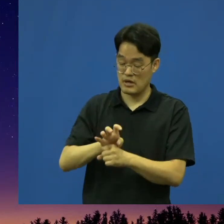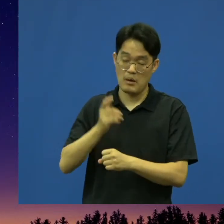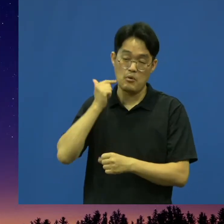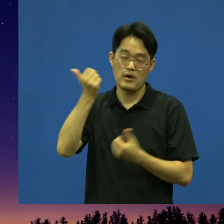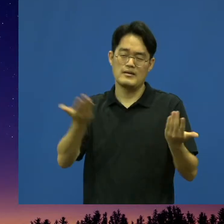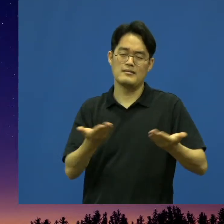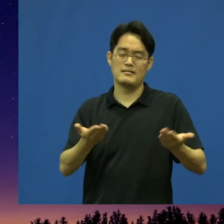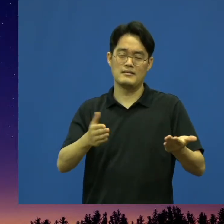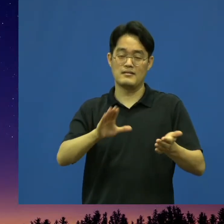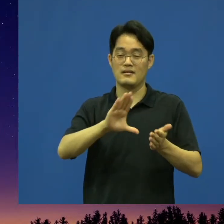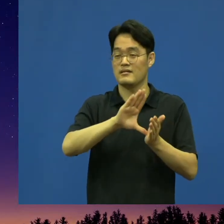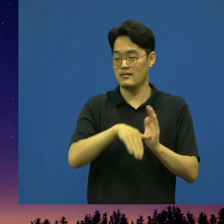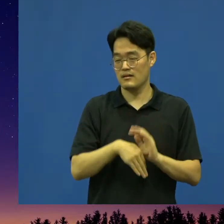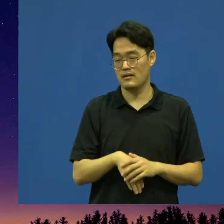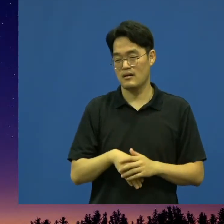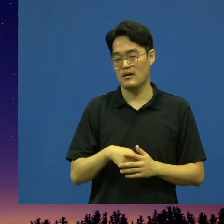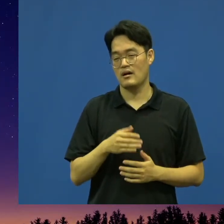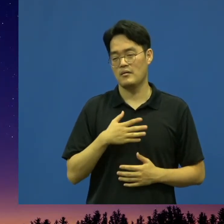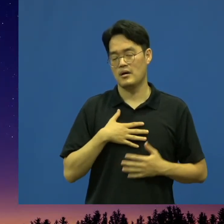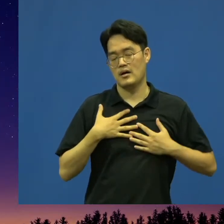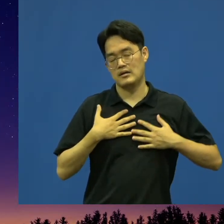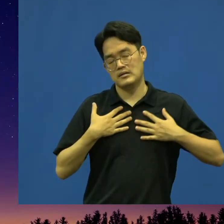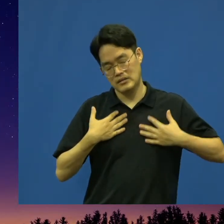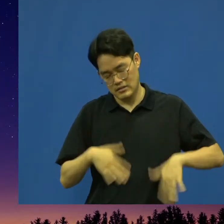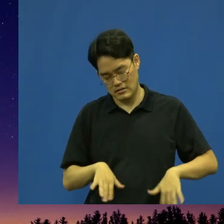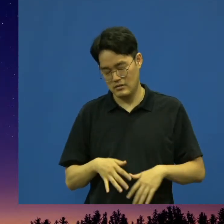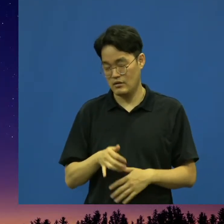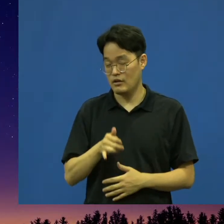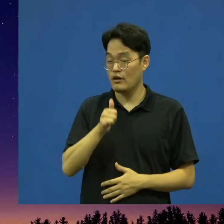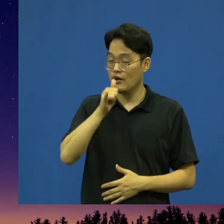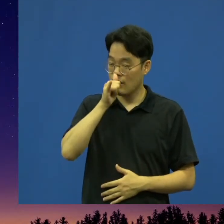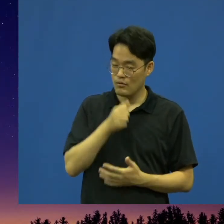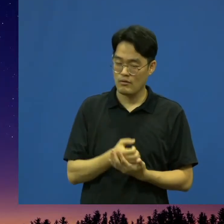때 그냥 못 왔어요.